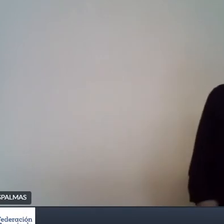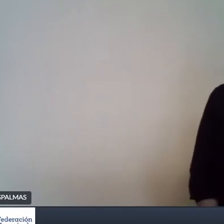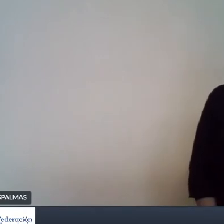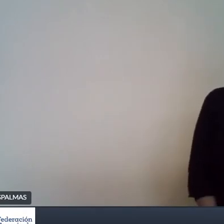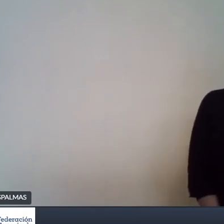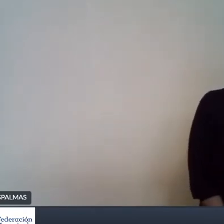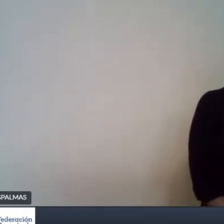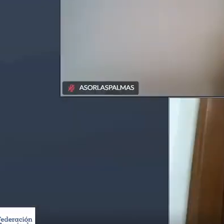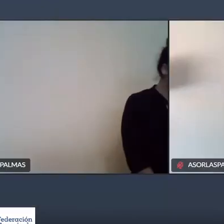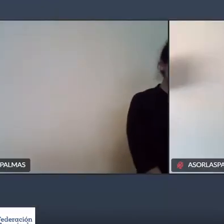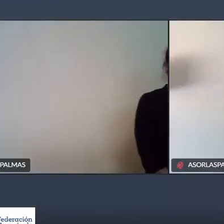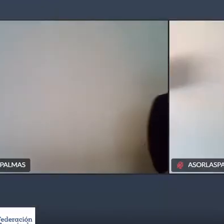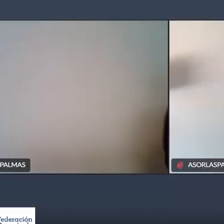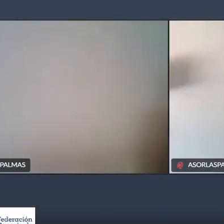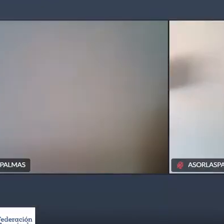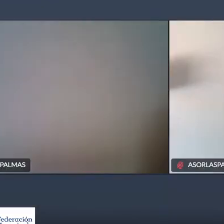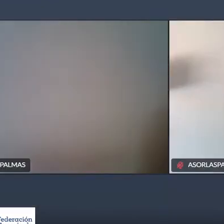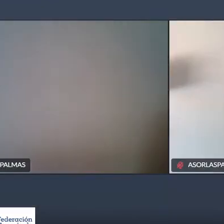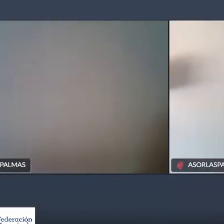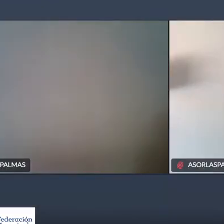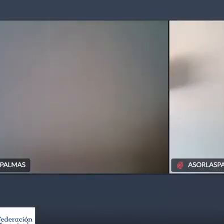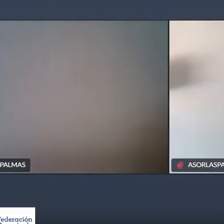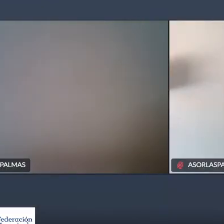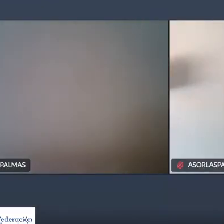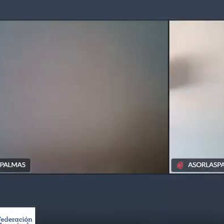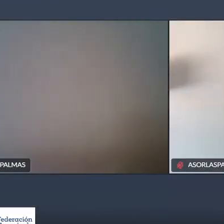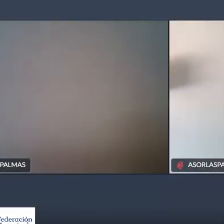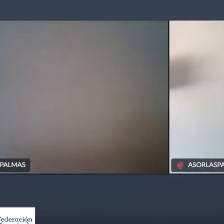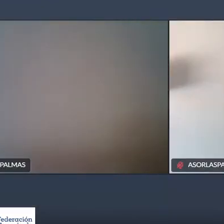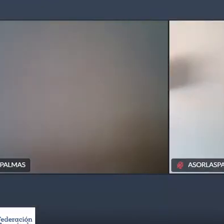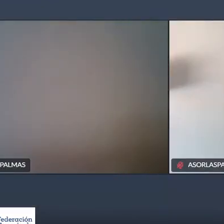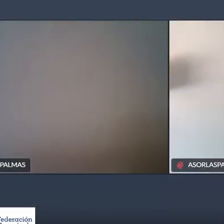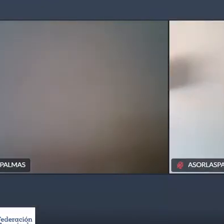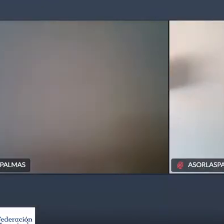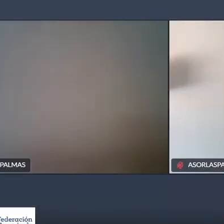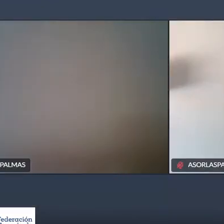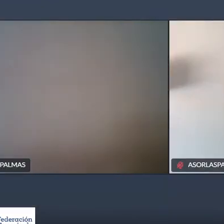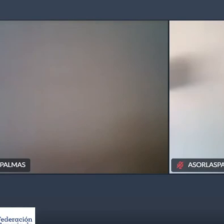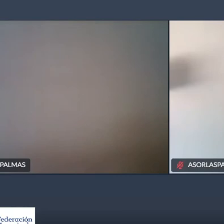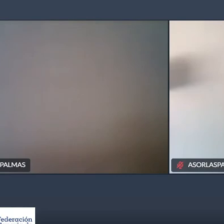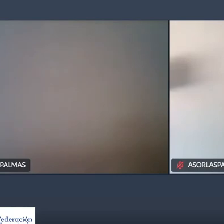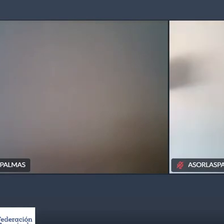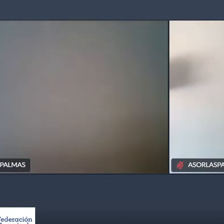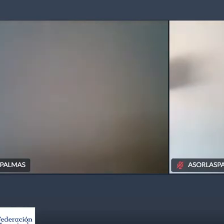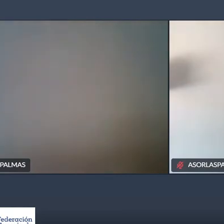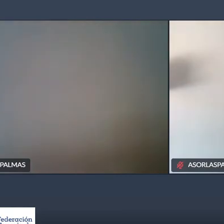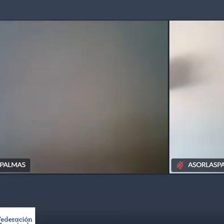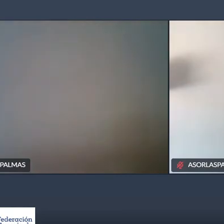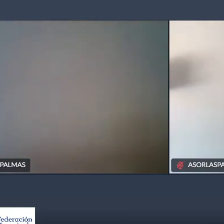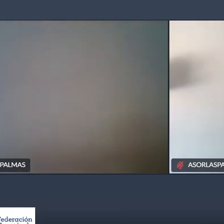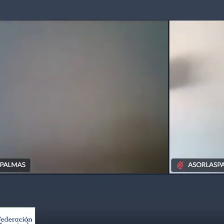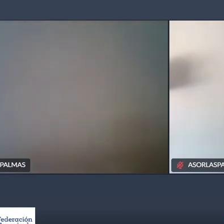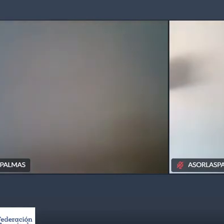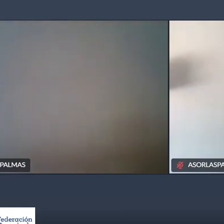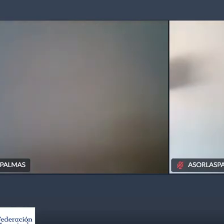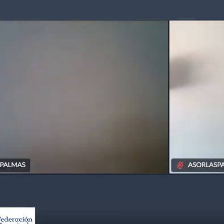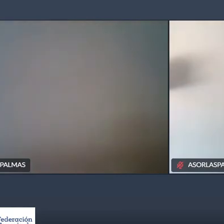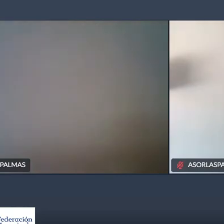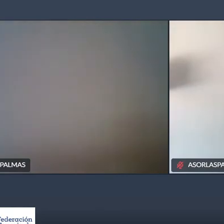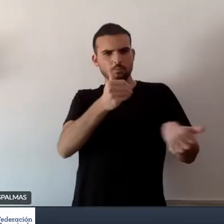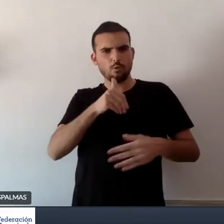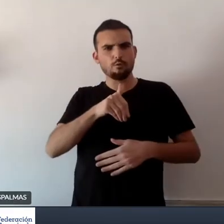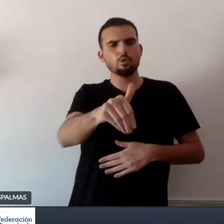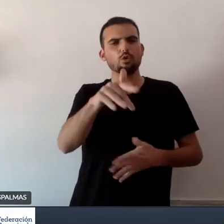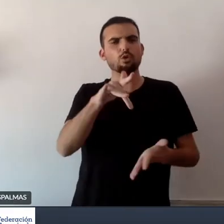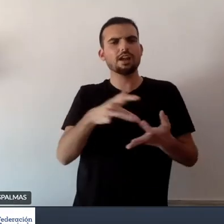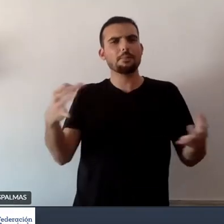sino muchas situaciones en las que podemos empezar a predecir qué es lo que va a suceder, dónde